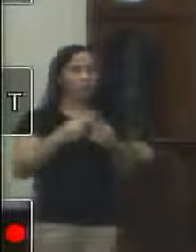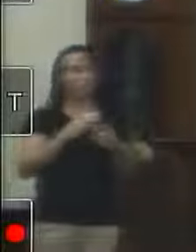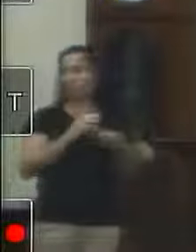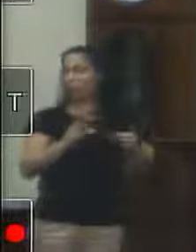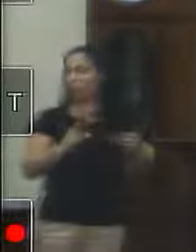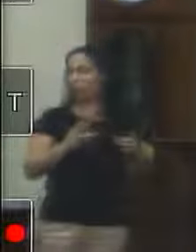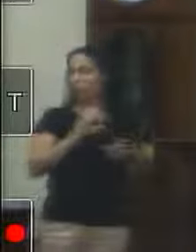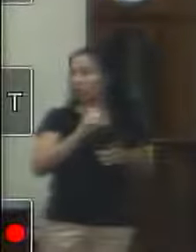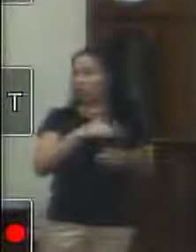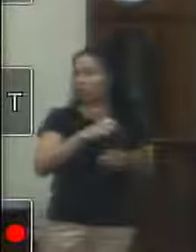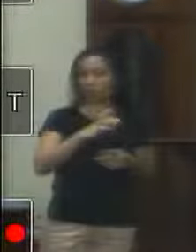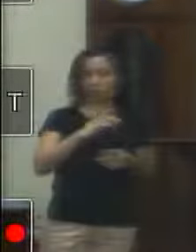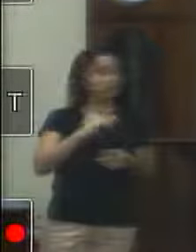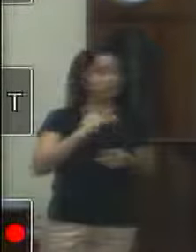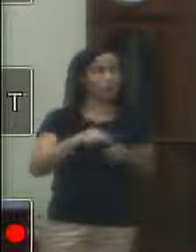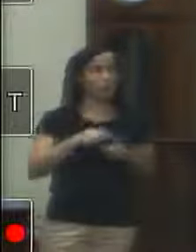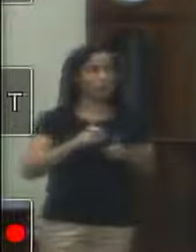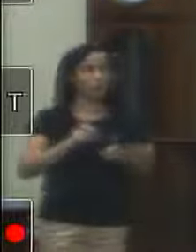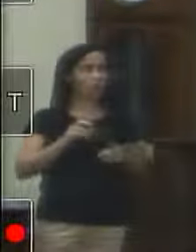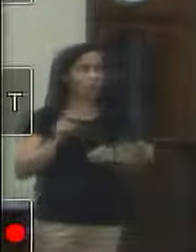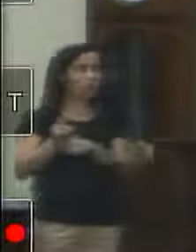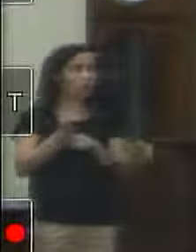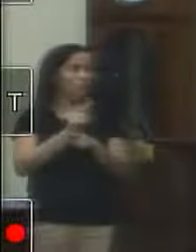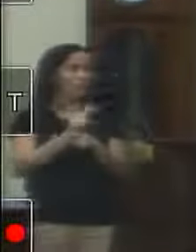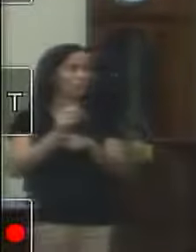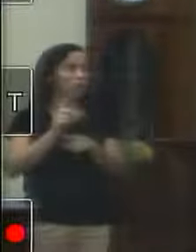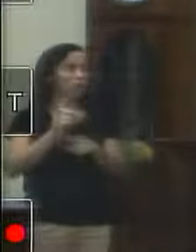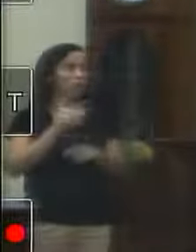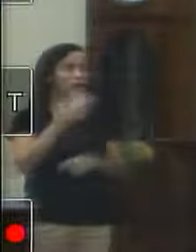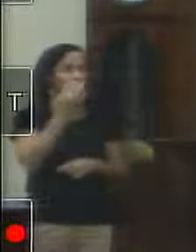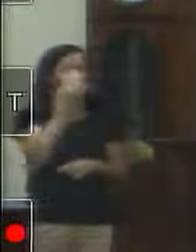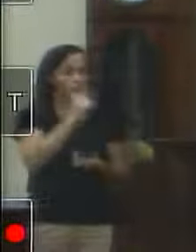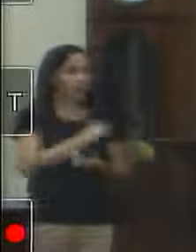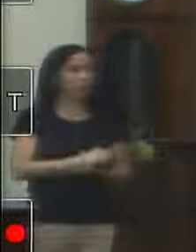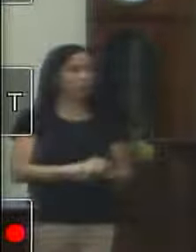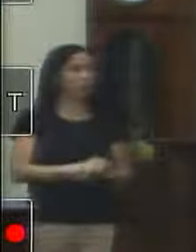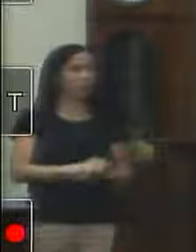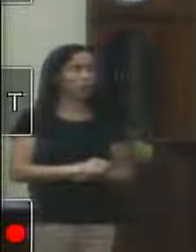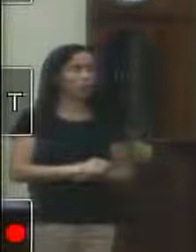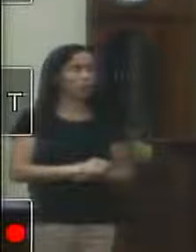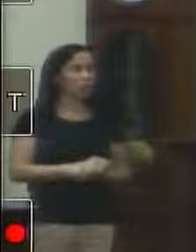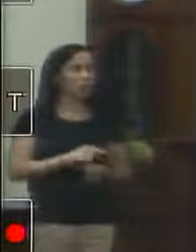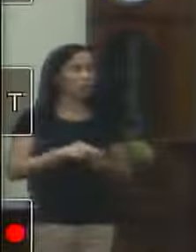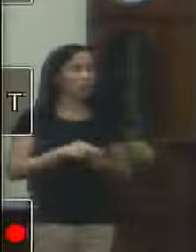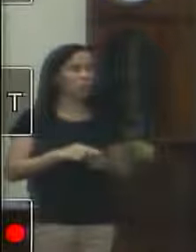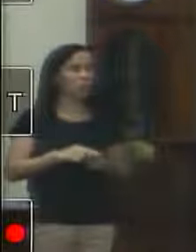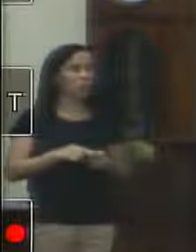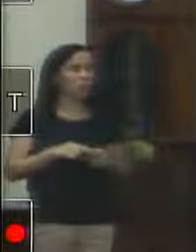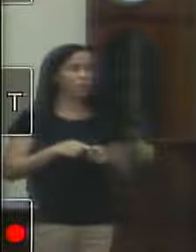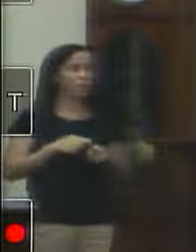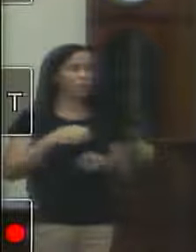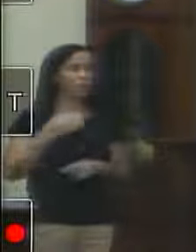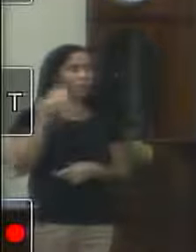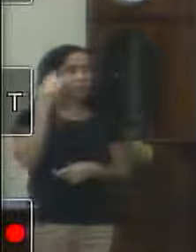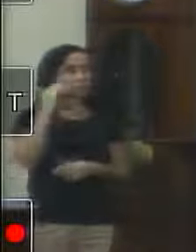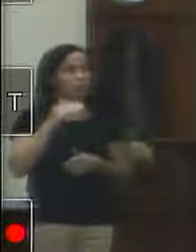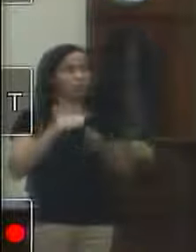de Parapeúna. Não foi para fazer fiscalização de carnaval. Esse foi o ponto da questão,